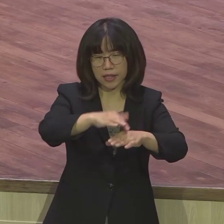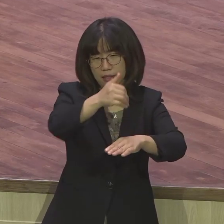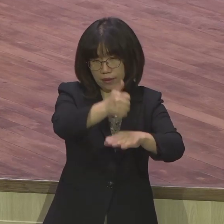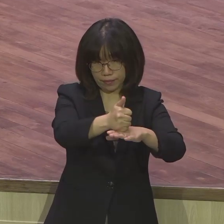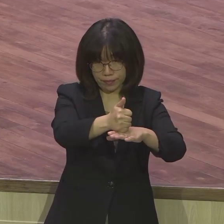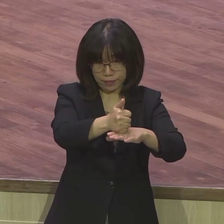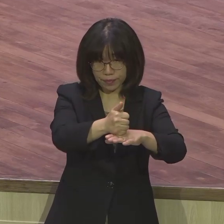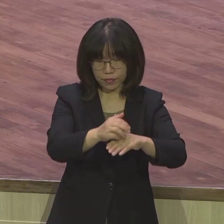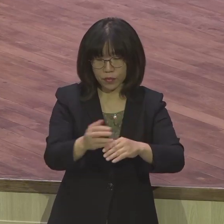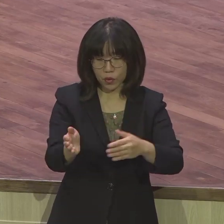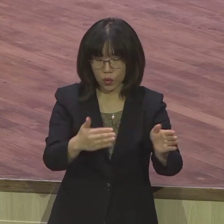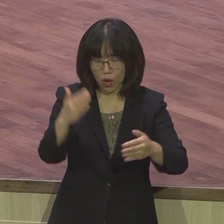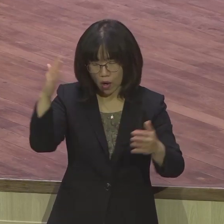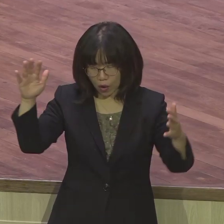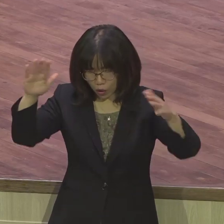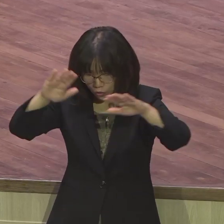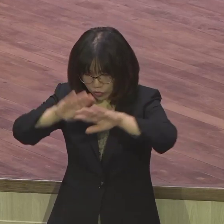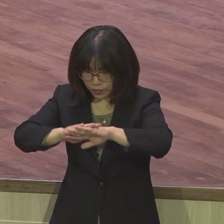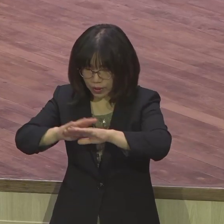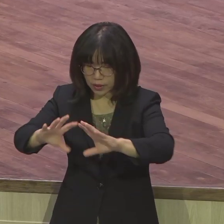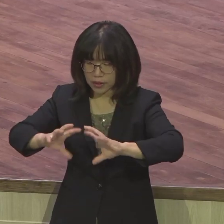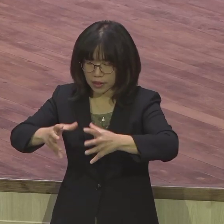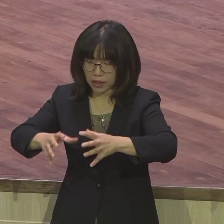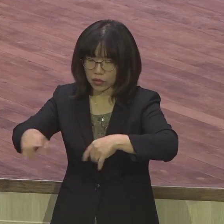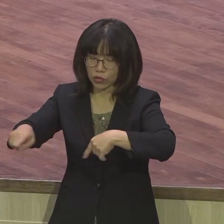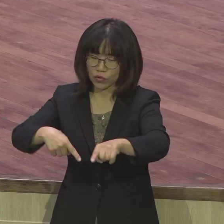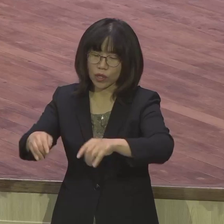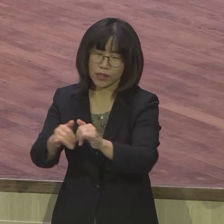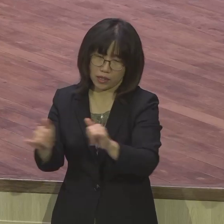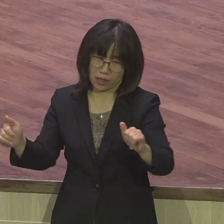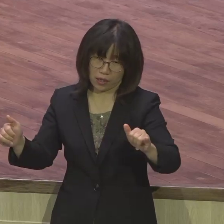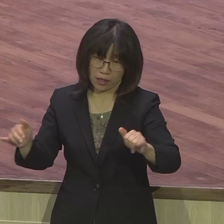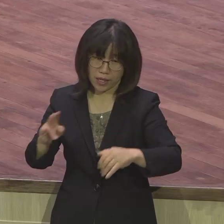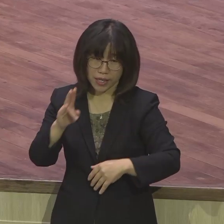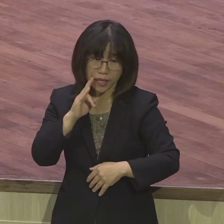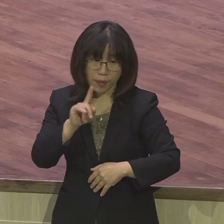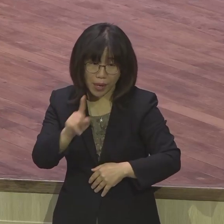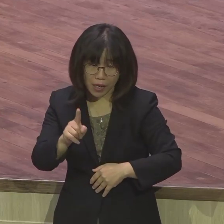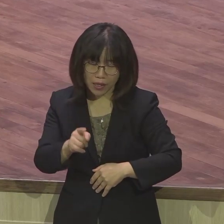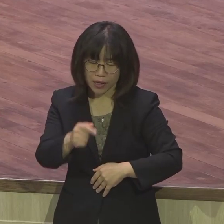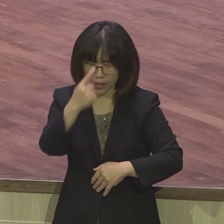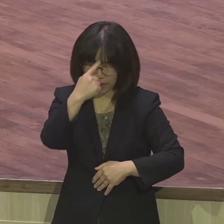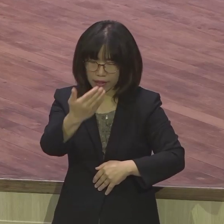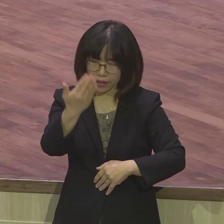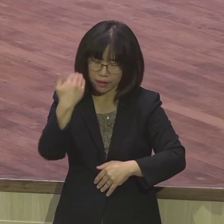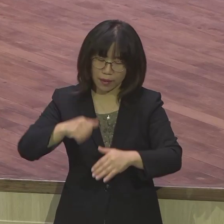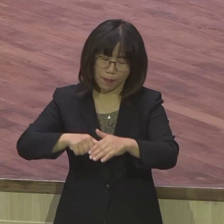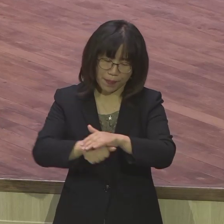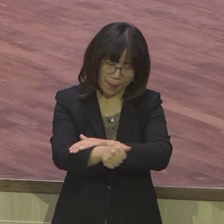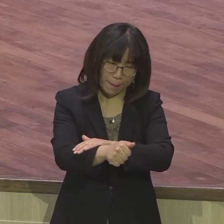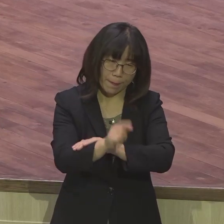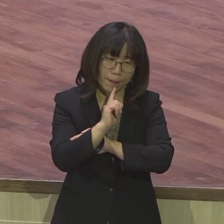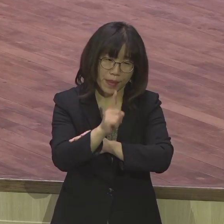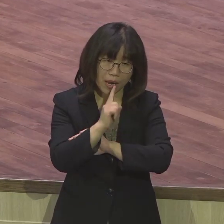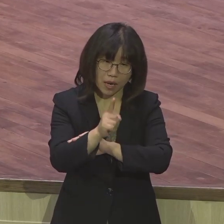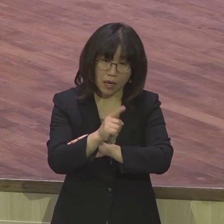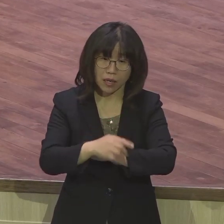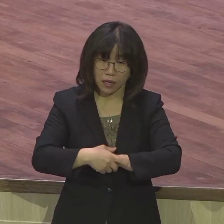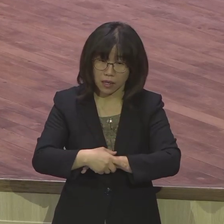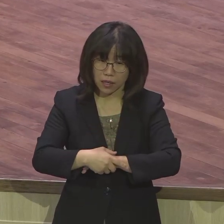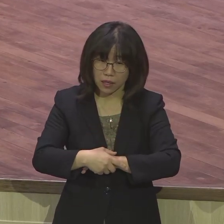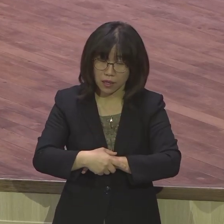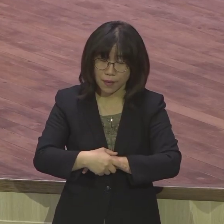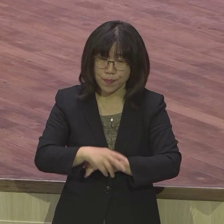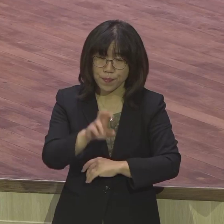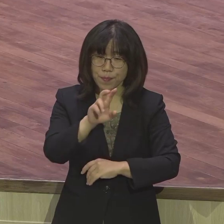보면 어둠의 세상 주관자, 계시록 12장 9절에 보면 옛뱀이라고 말해주고 있잖아요. 그걸 구체적으로